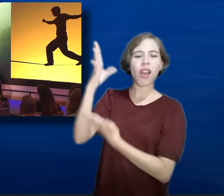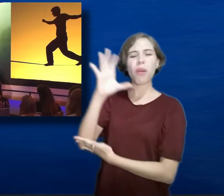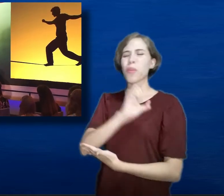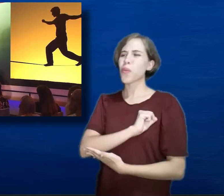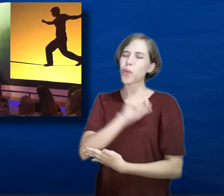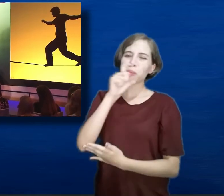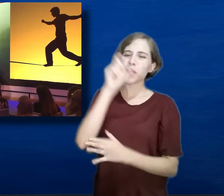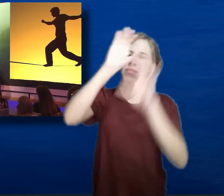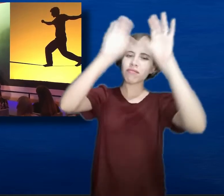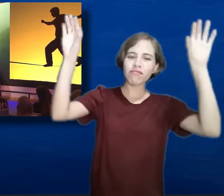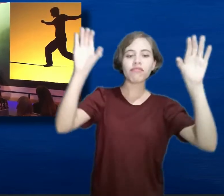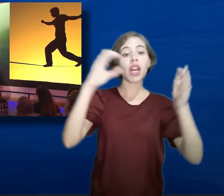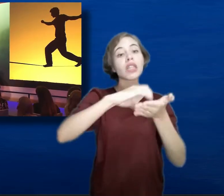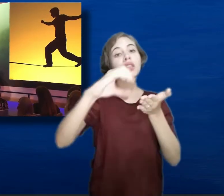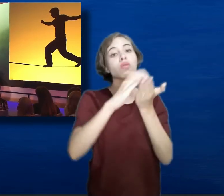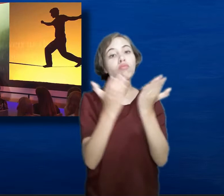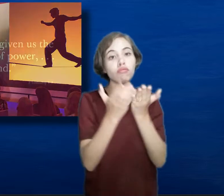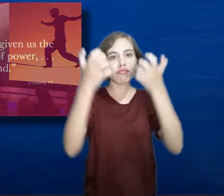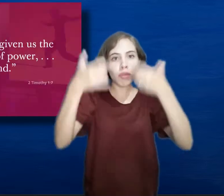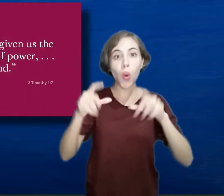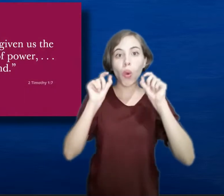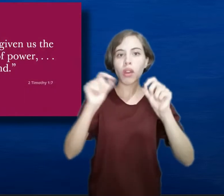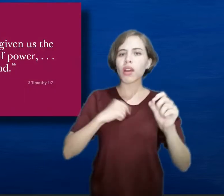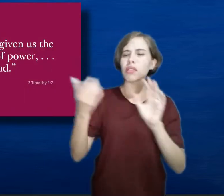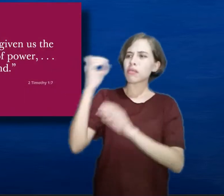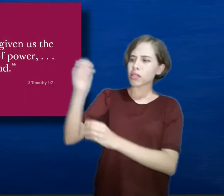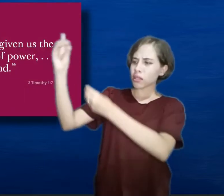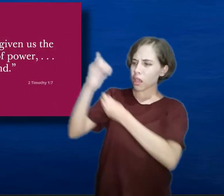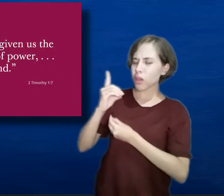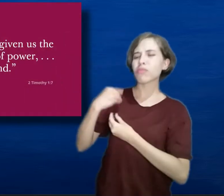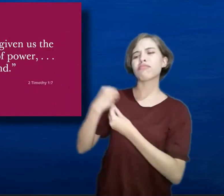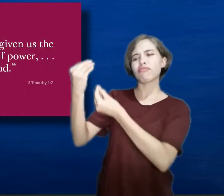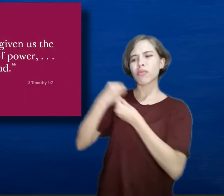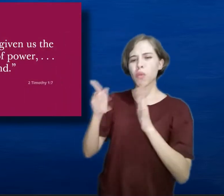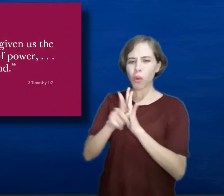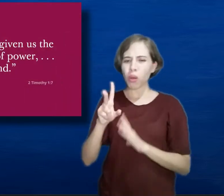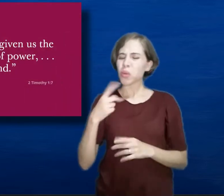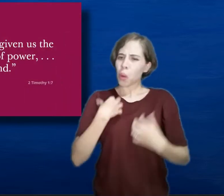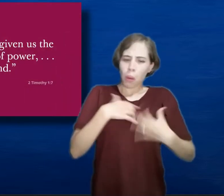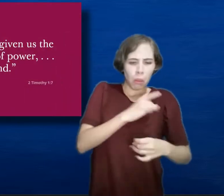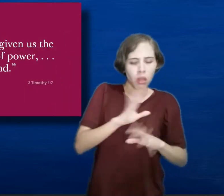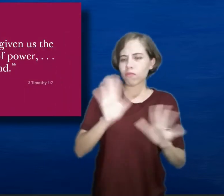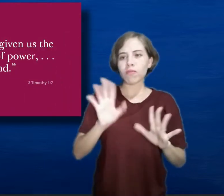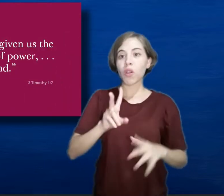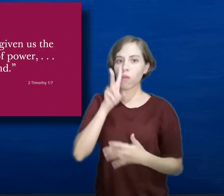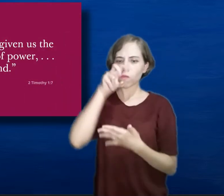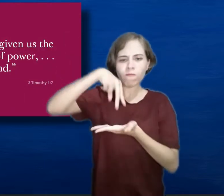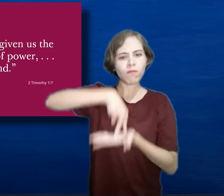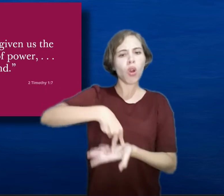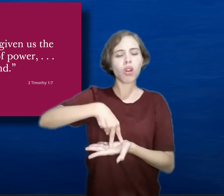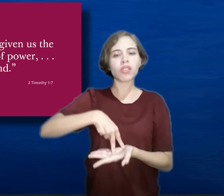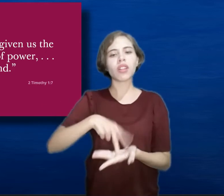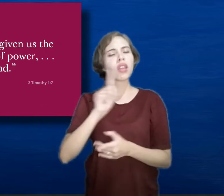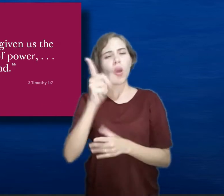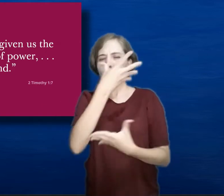equilíbrio. Mas aqui estão as boas novas. Vocês são filhos e filhas de um amoroso Pai Celestial. As Escrituras dizem porque Deus não nos